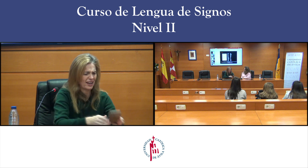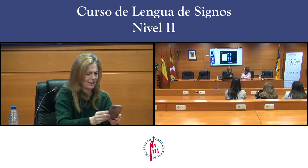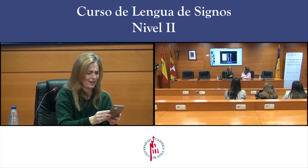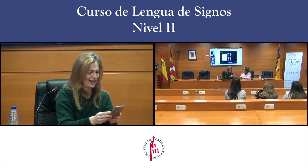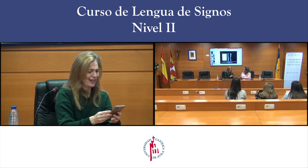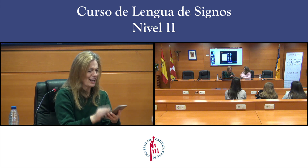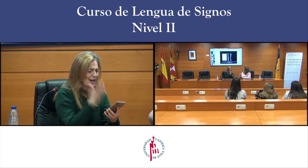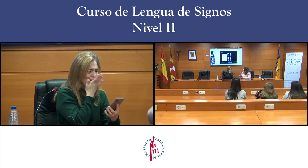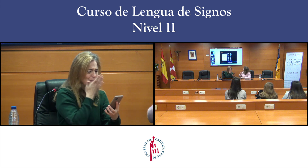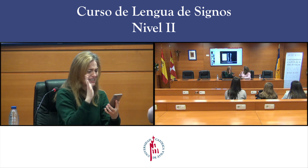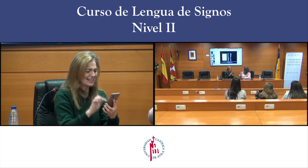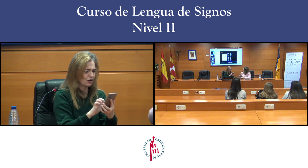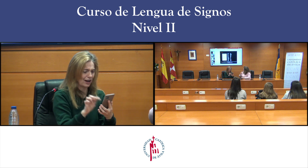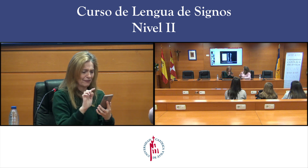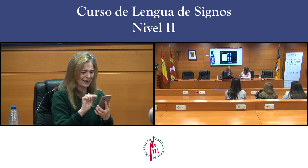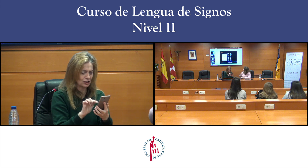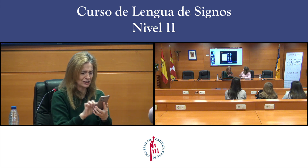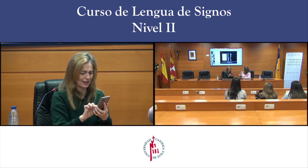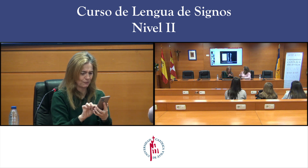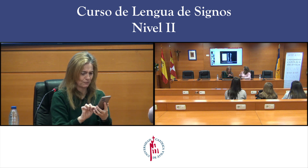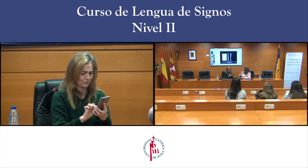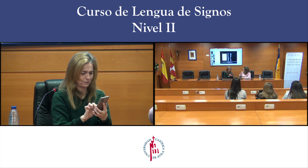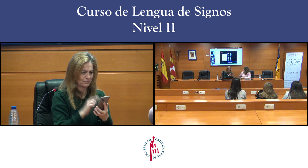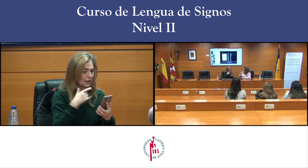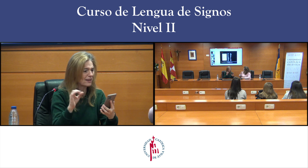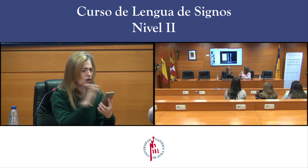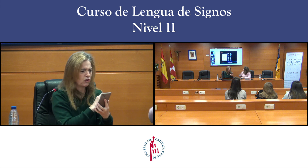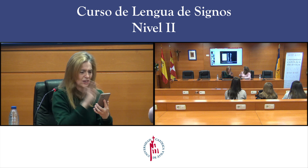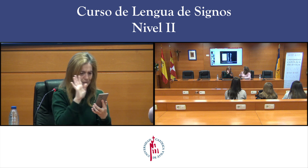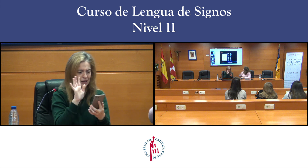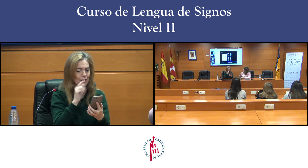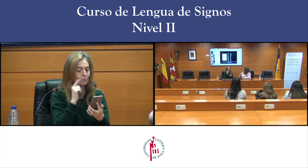un momento vamos a consultar